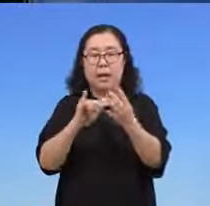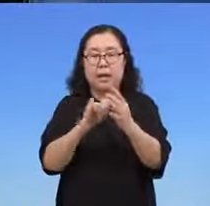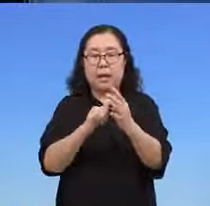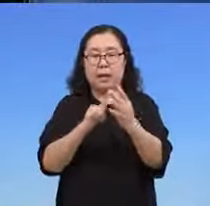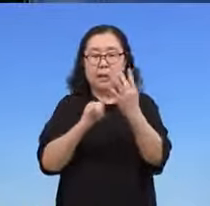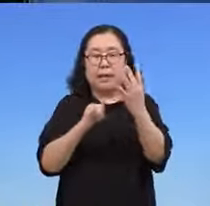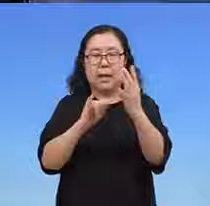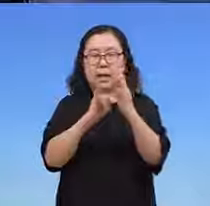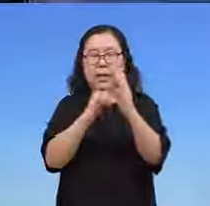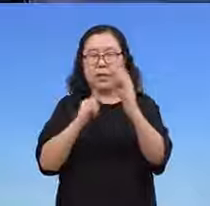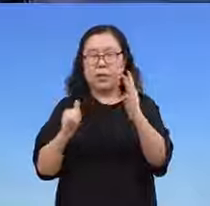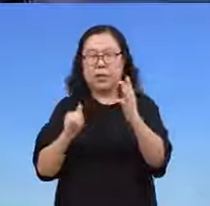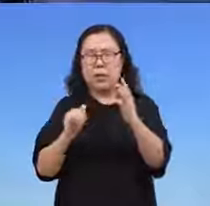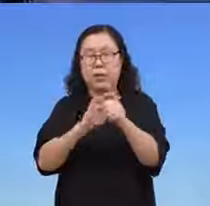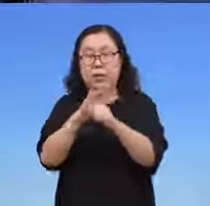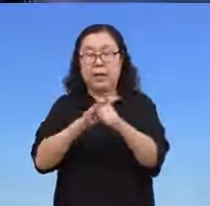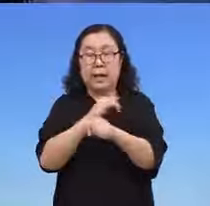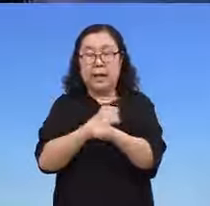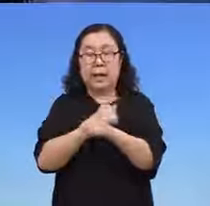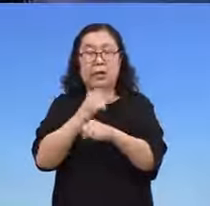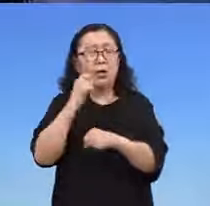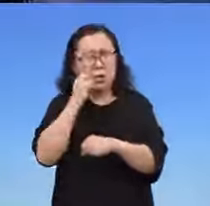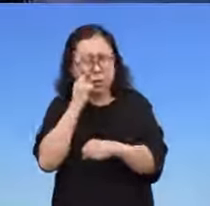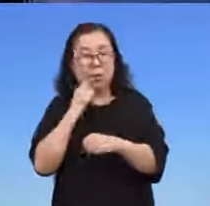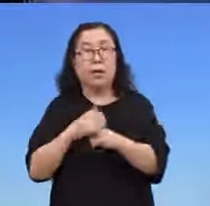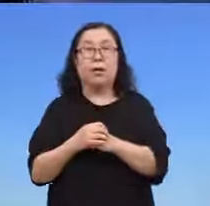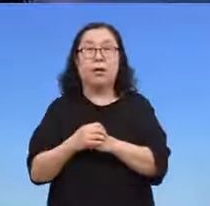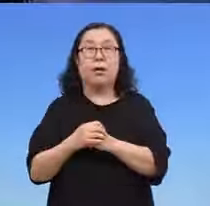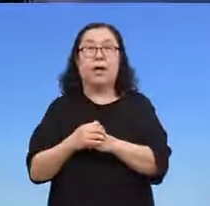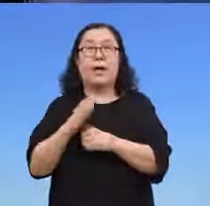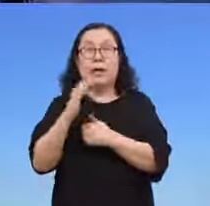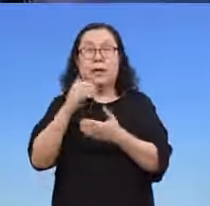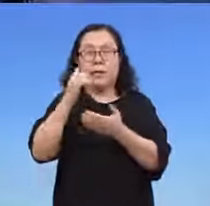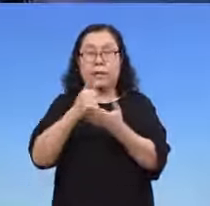없는데 말입니다. 또 이런 내용도 있습니다.